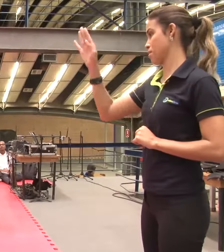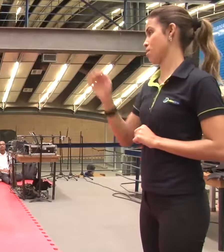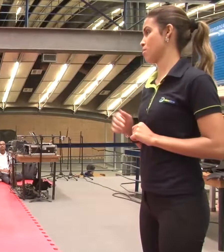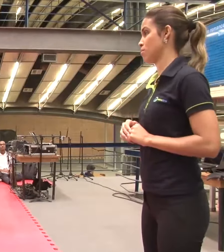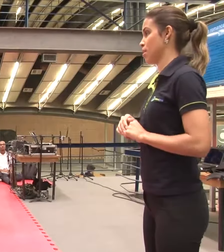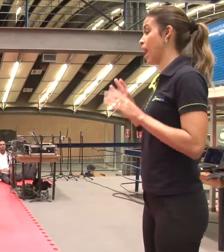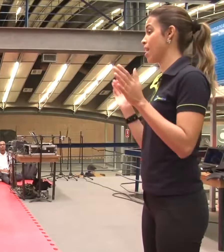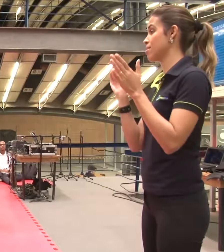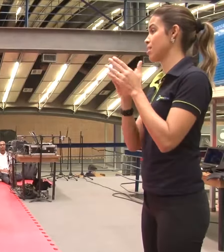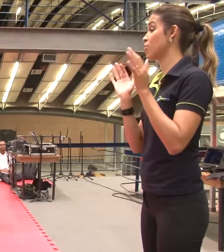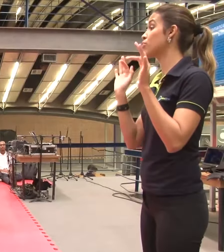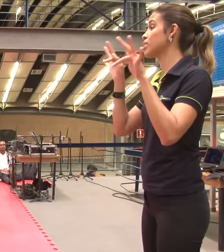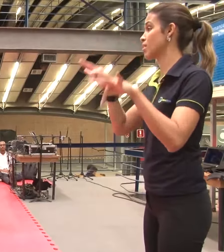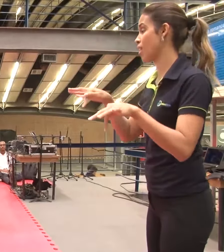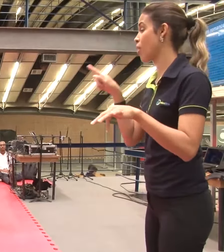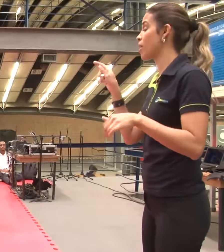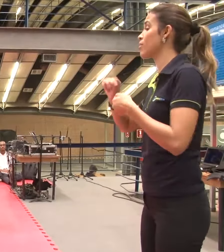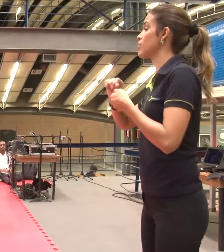final, o que que ela faz?